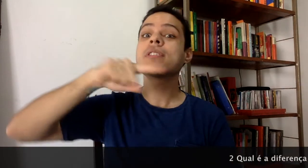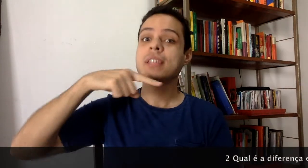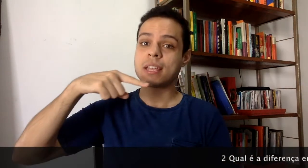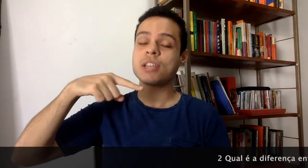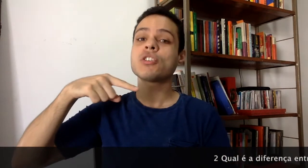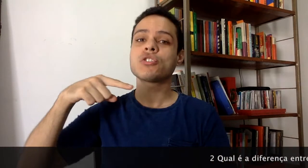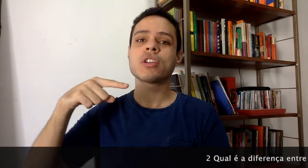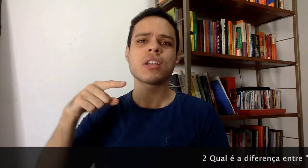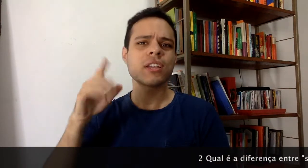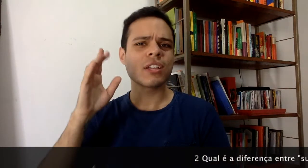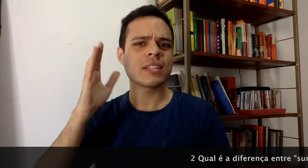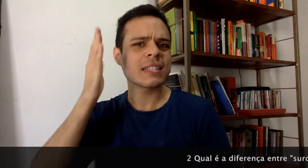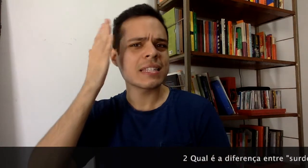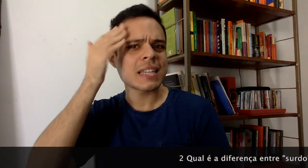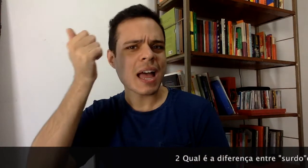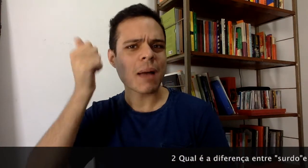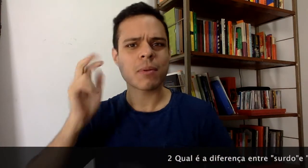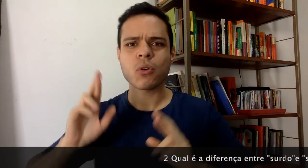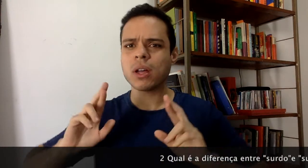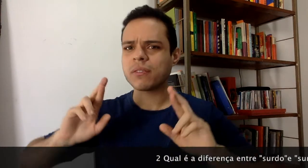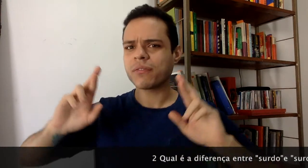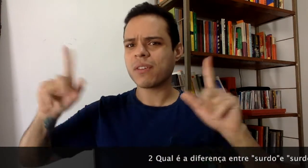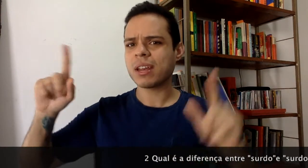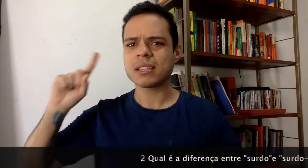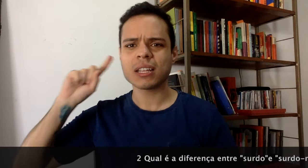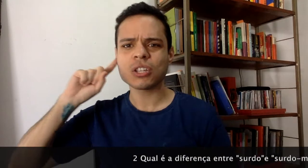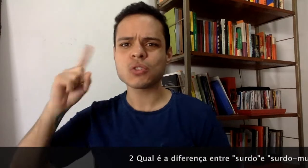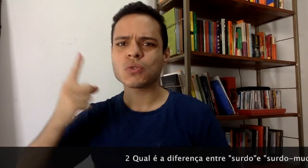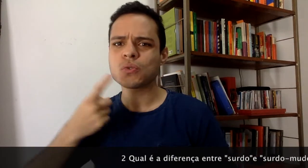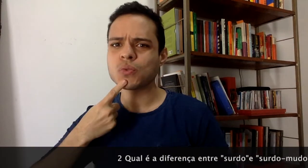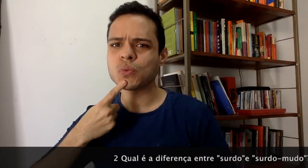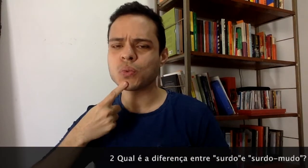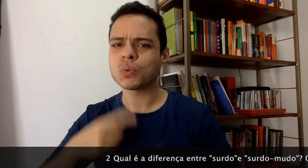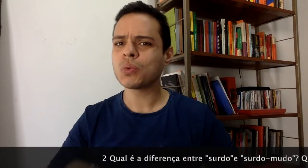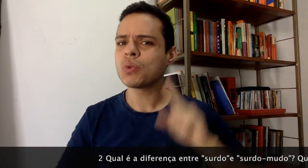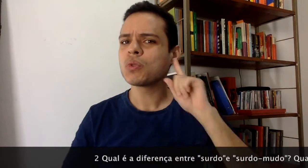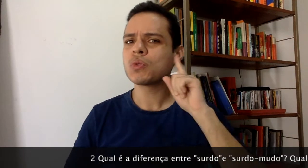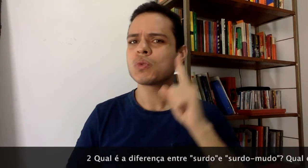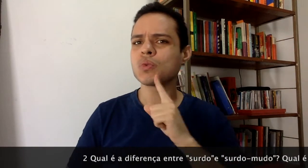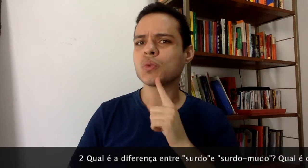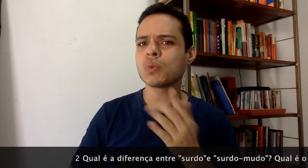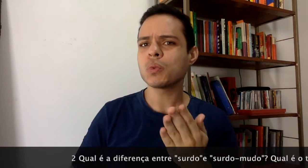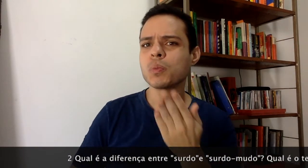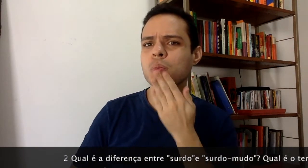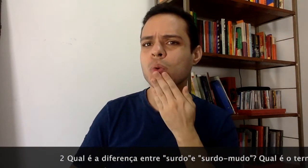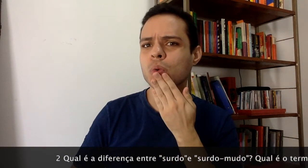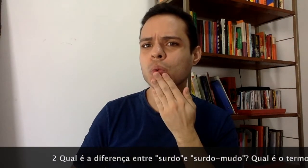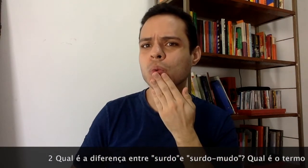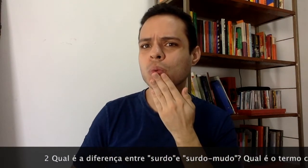pergunta. Vocês sabem qual é a diferença entre surdo e surdo-mudo?